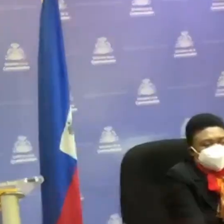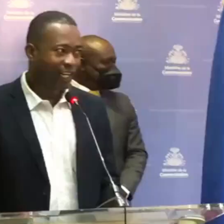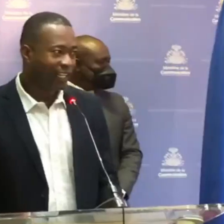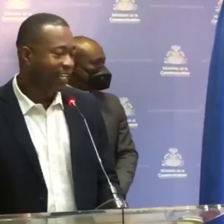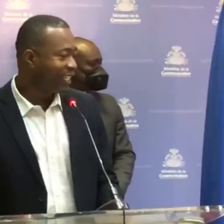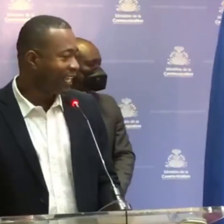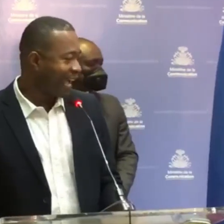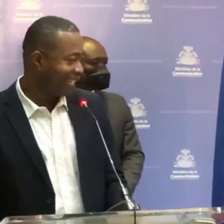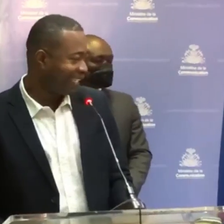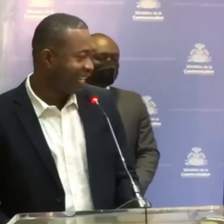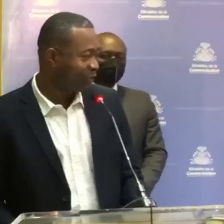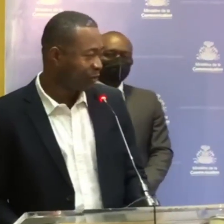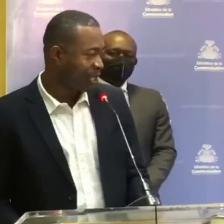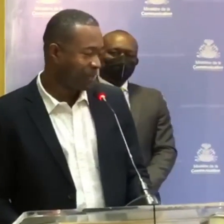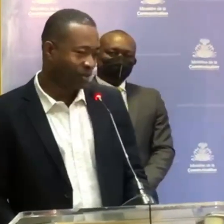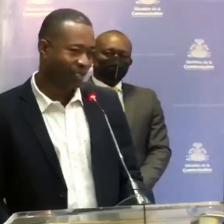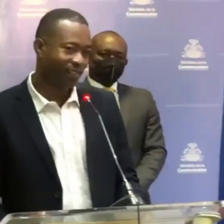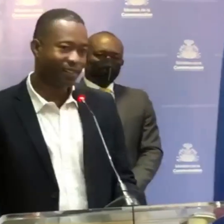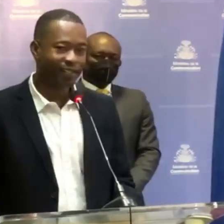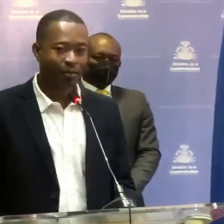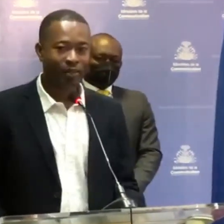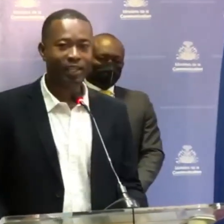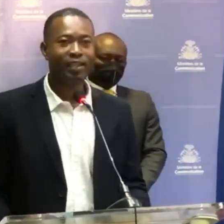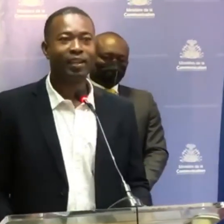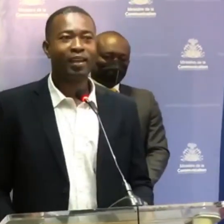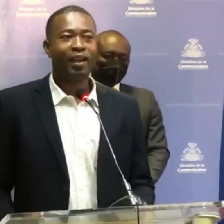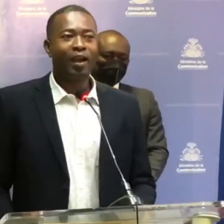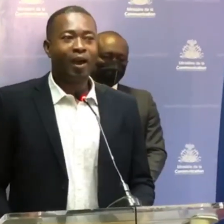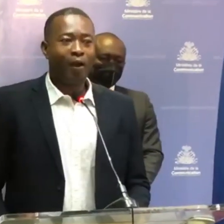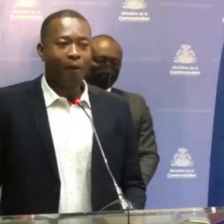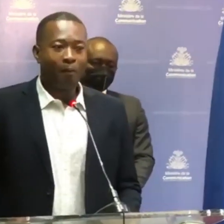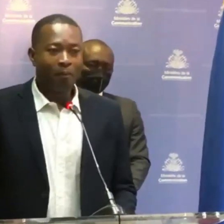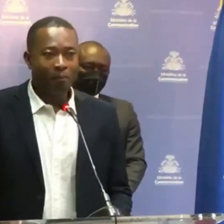des secrétaire d'État à l'intégration des personnes handicapées.